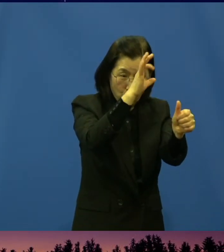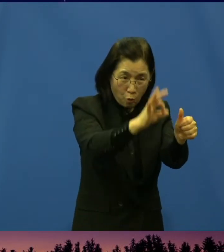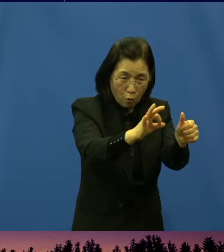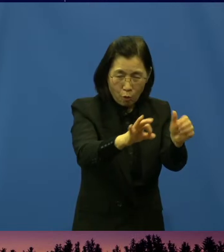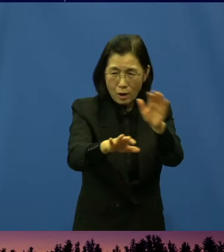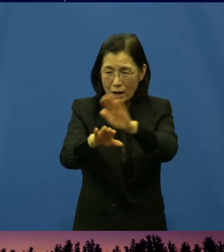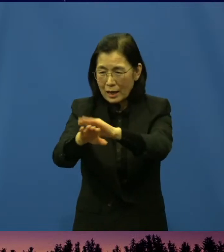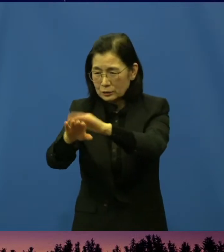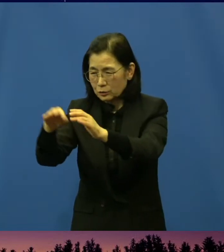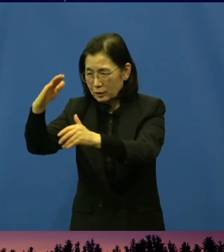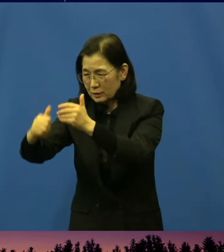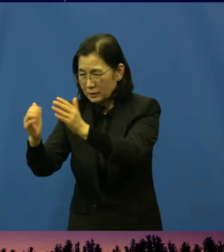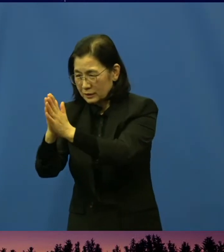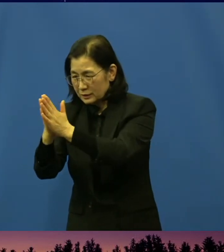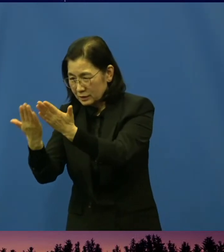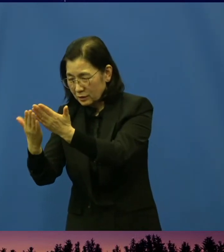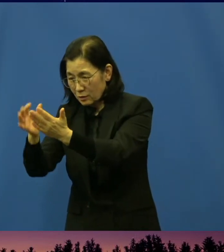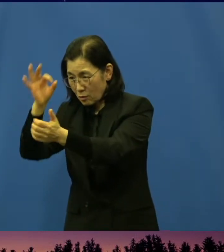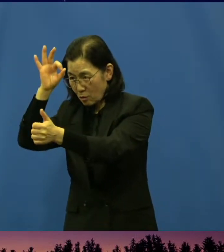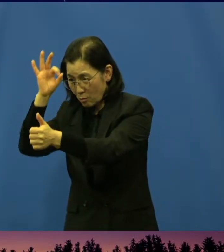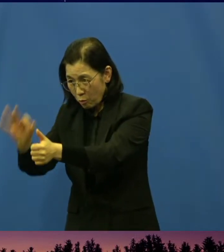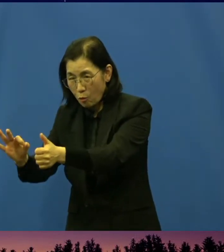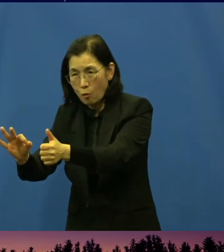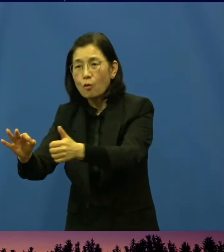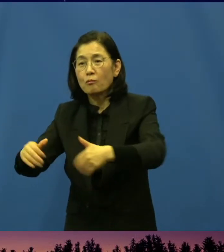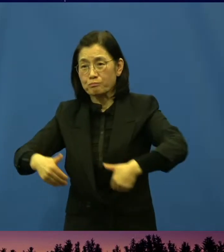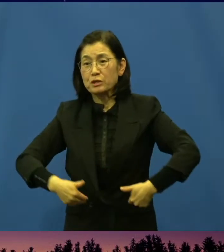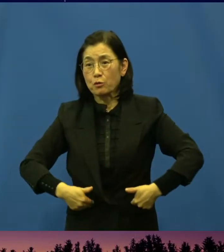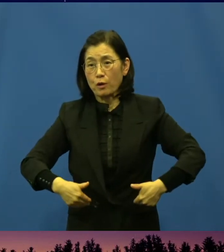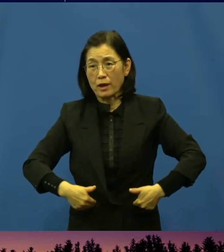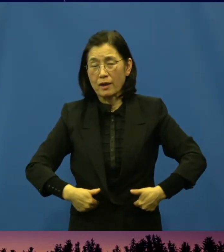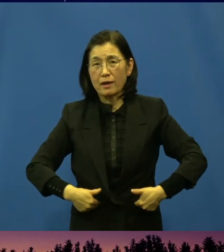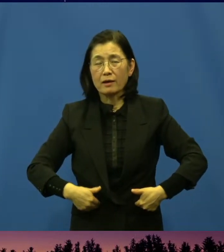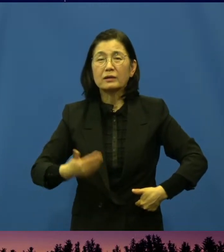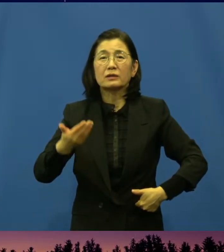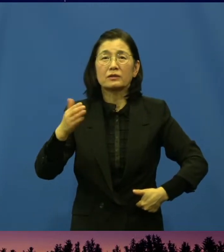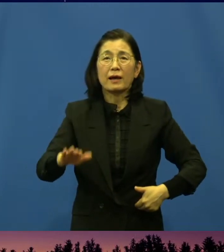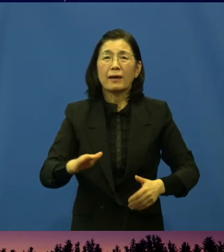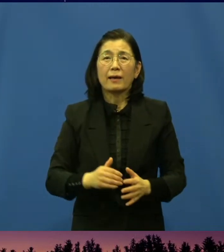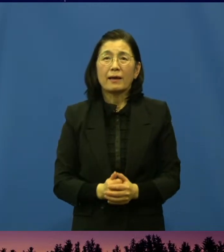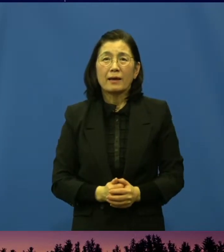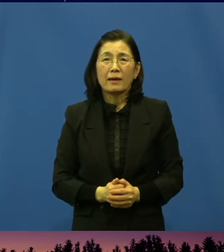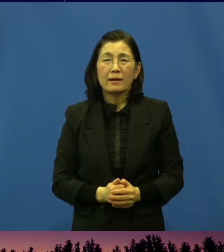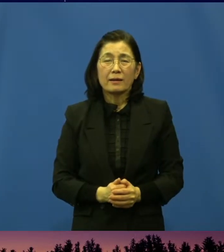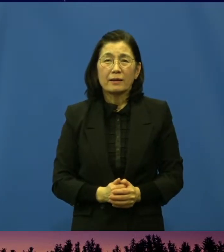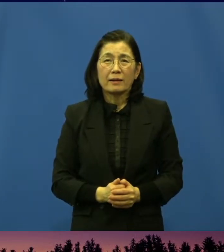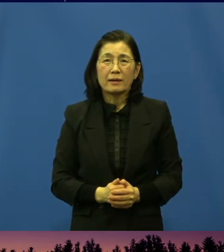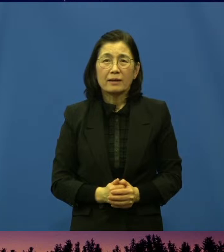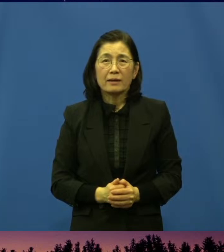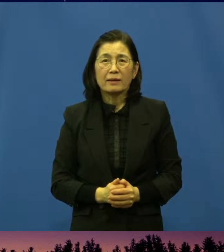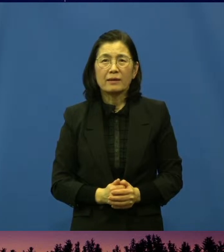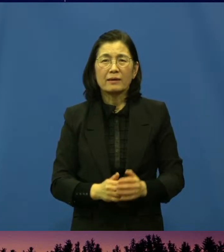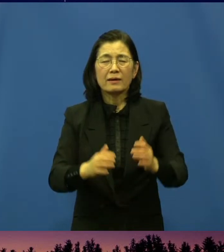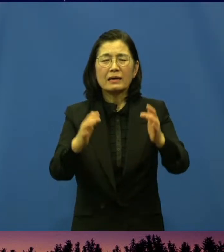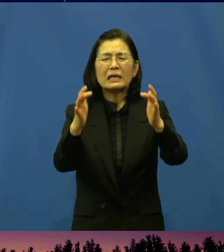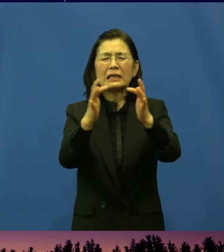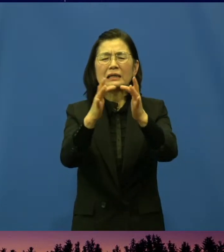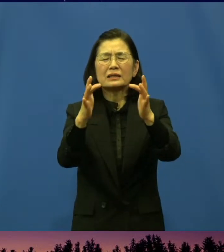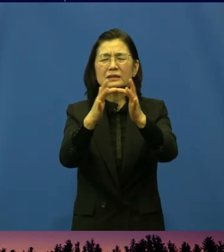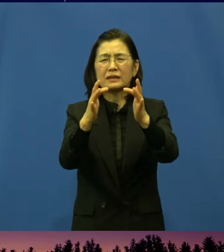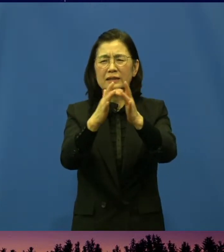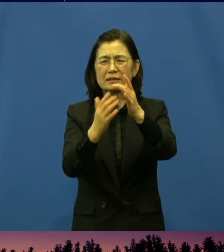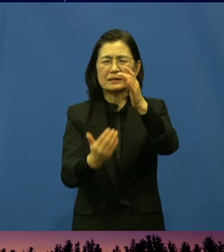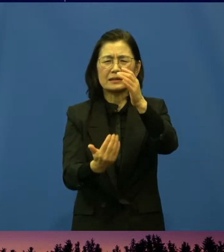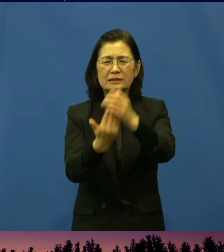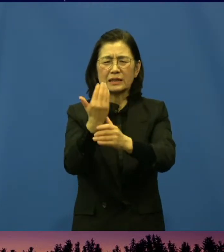이 시사성을 가지는 게 필요해요. 그런데 요즘과 같이 인터넷이 생기고 난 다음에는